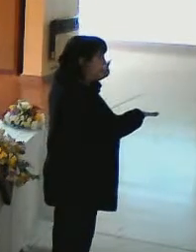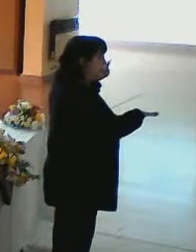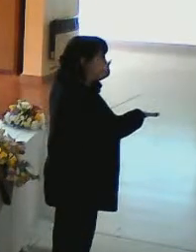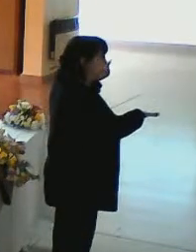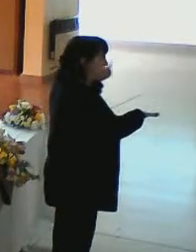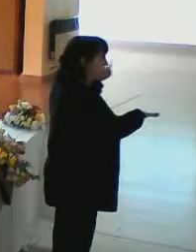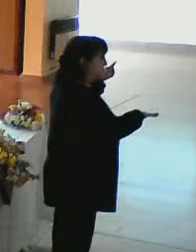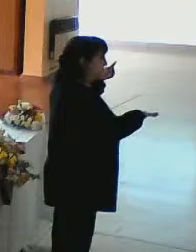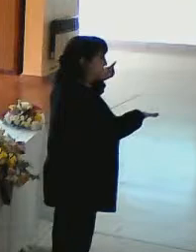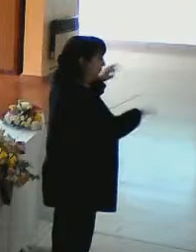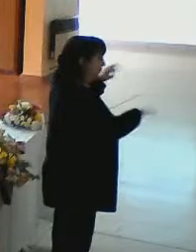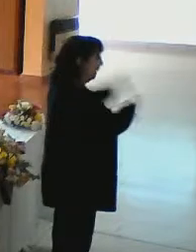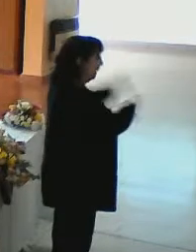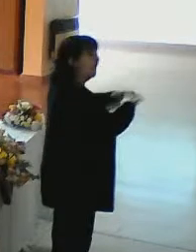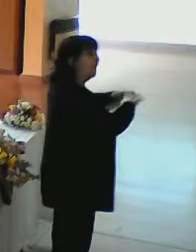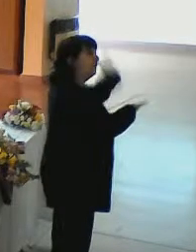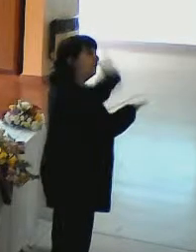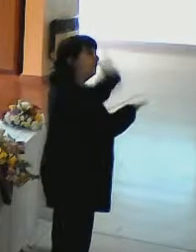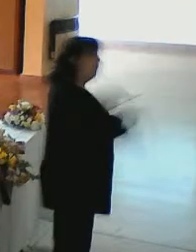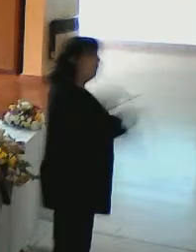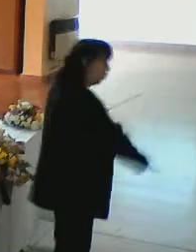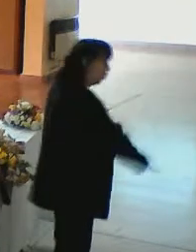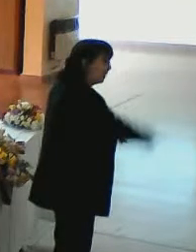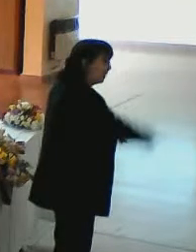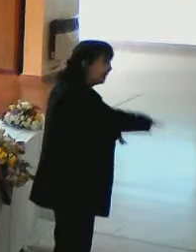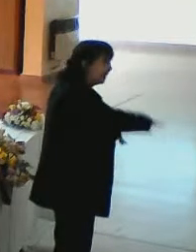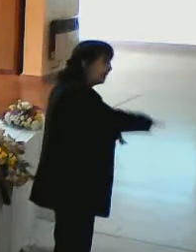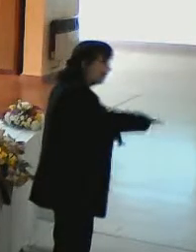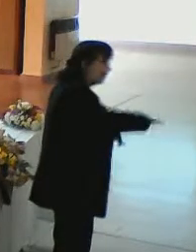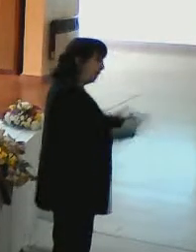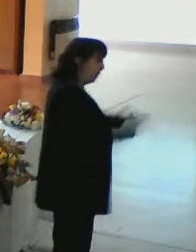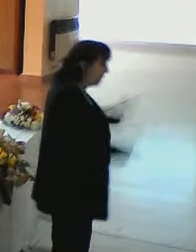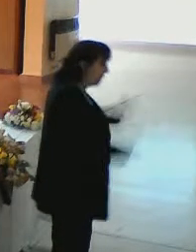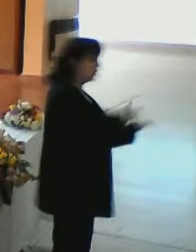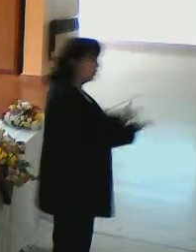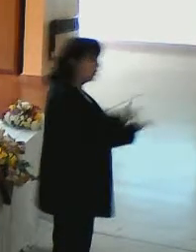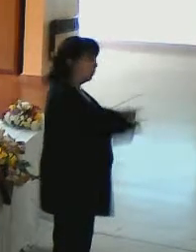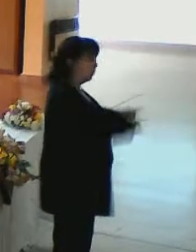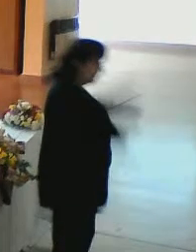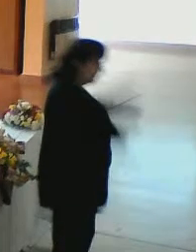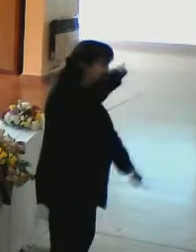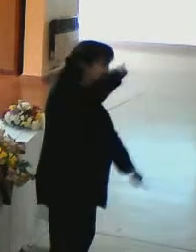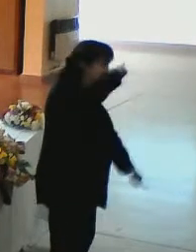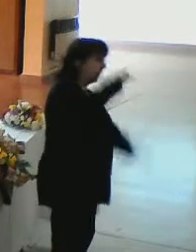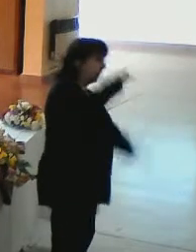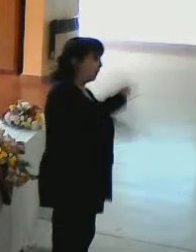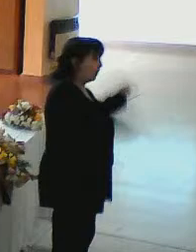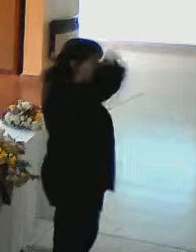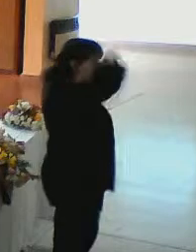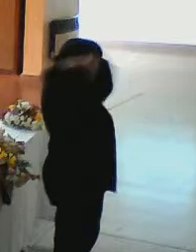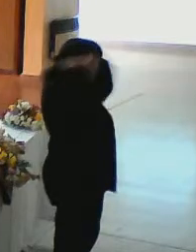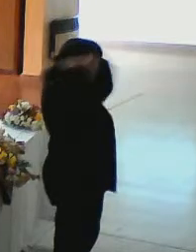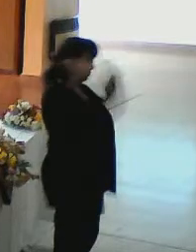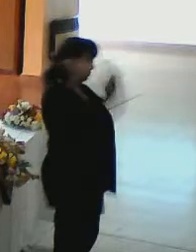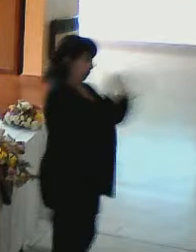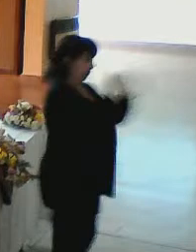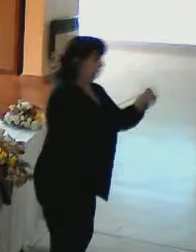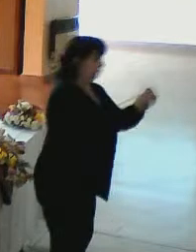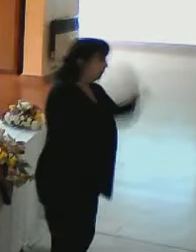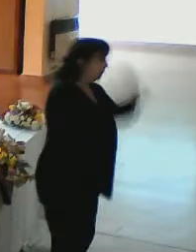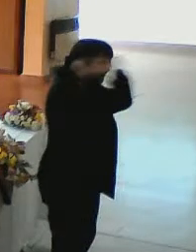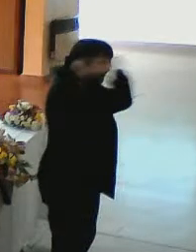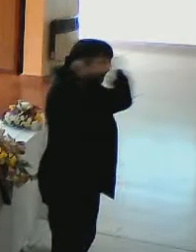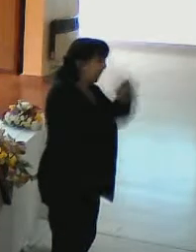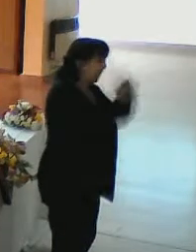al niño en sí, sino también evaluamos su crecimiento, cómo está su peso, cómo está su talla, cómo está su perímetro cefálico, si es adecuado para